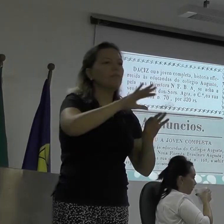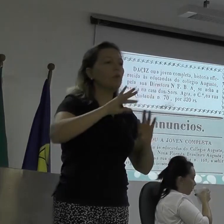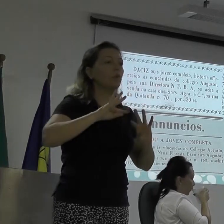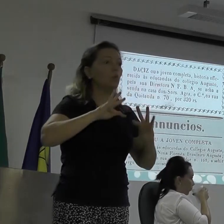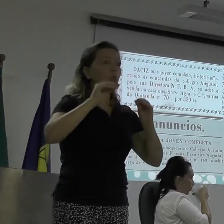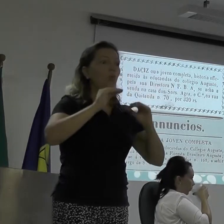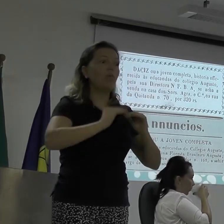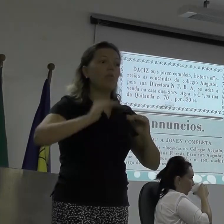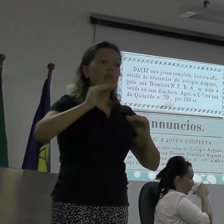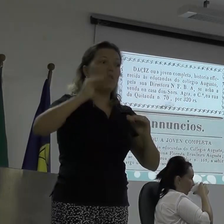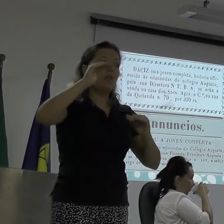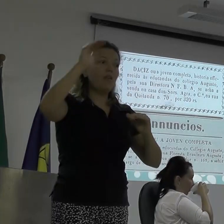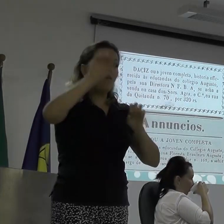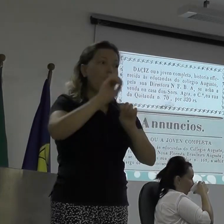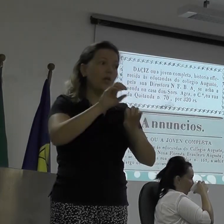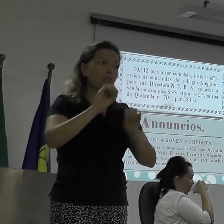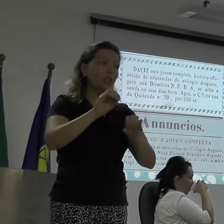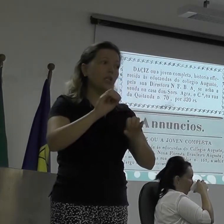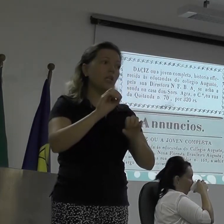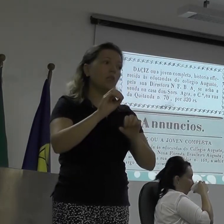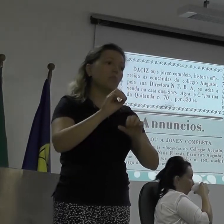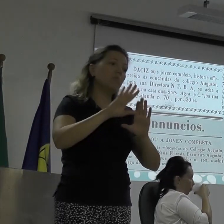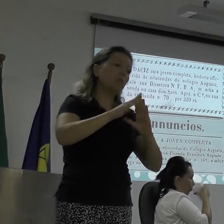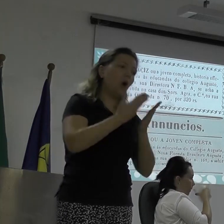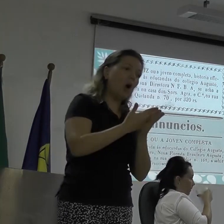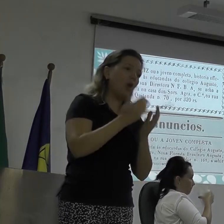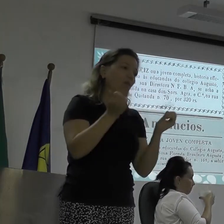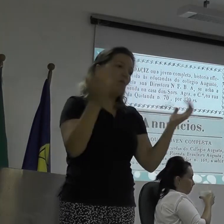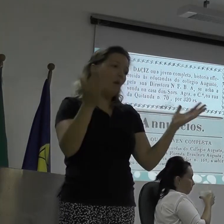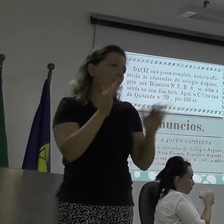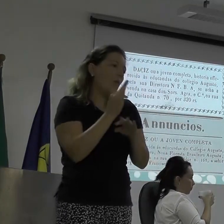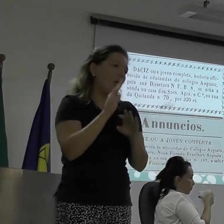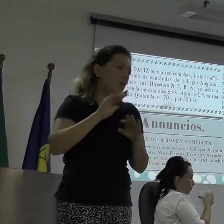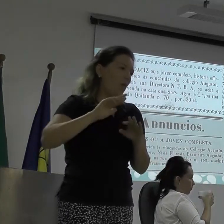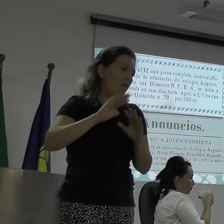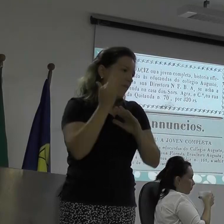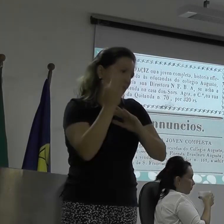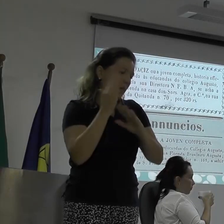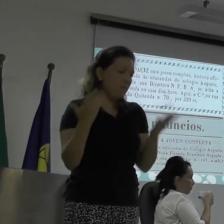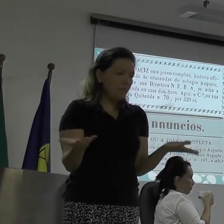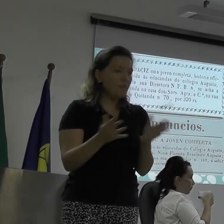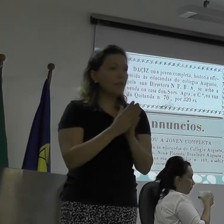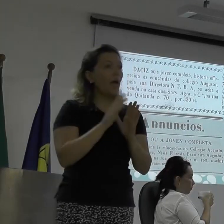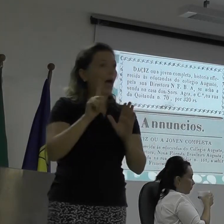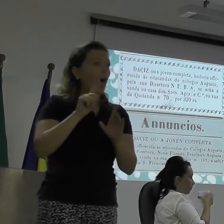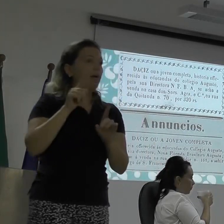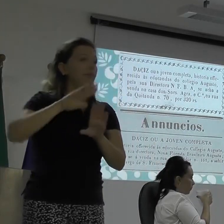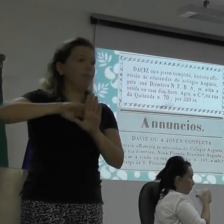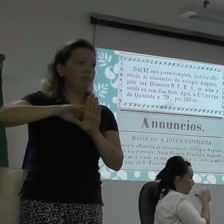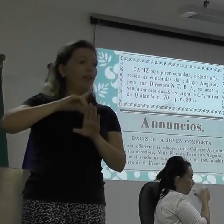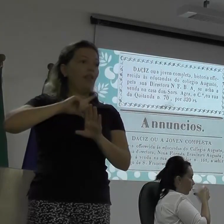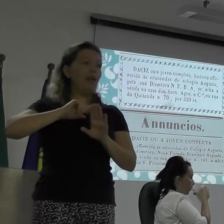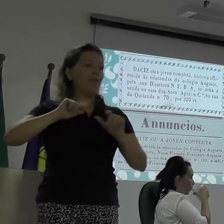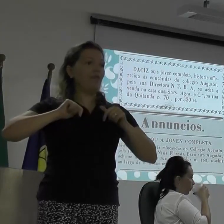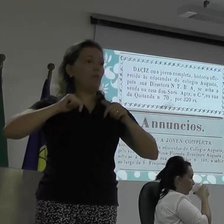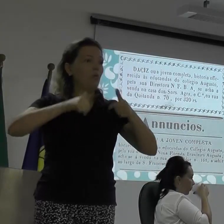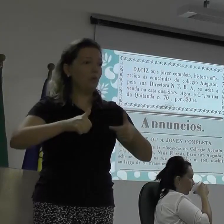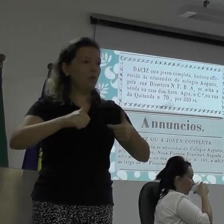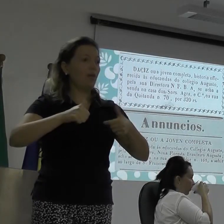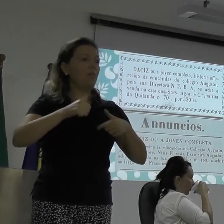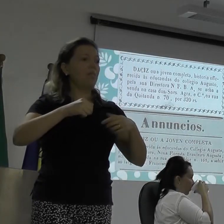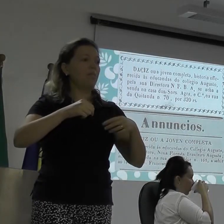níveis de ensino formal e não formal. Esta foi uma iniciativa do então ministro Fernando Haddad